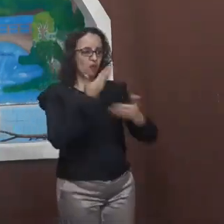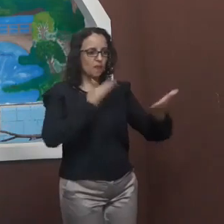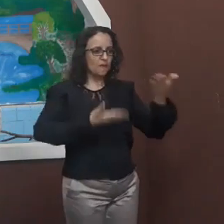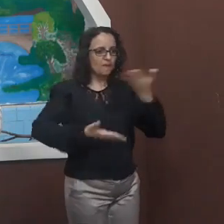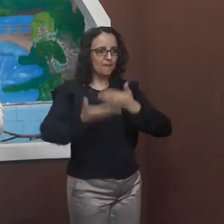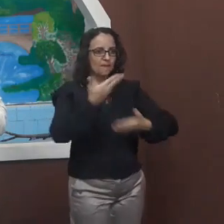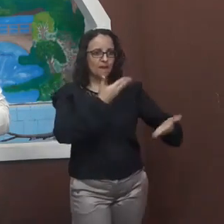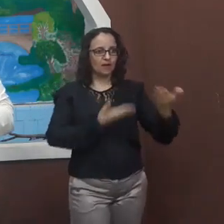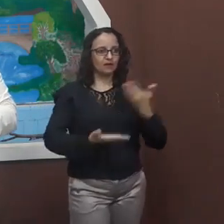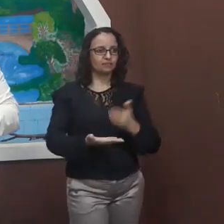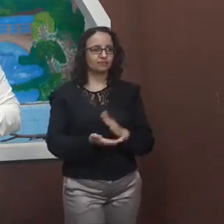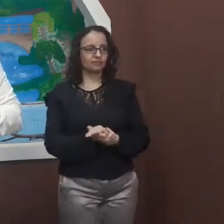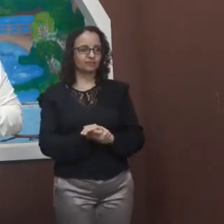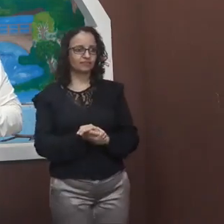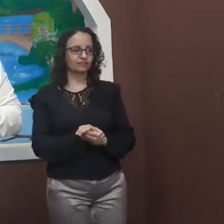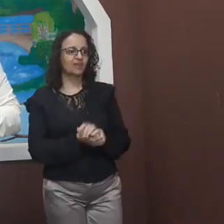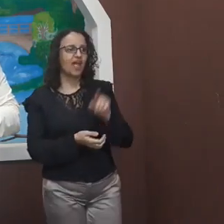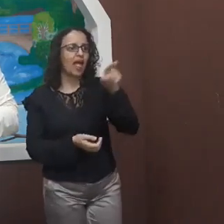Hã?